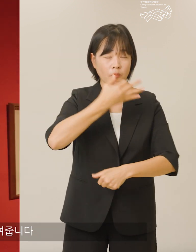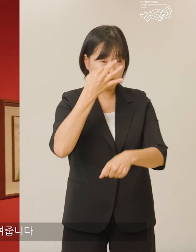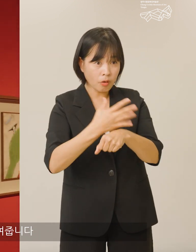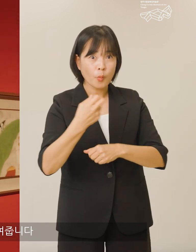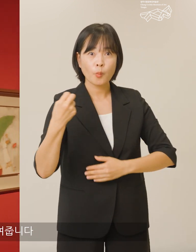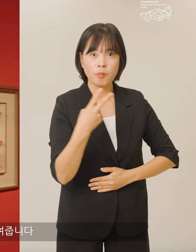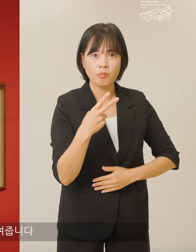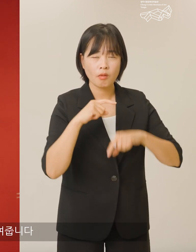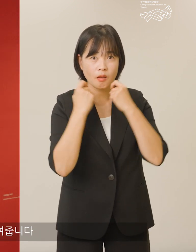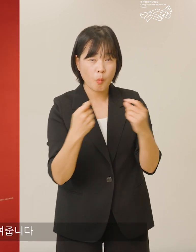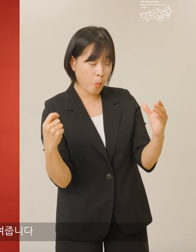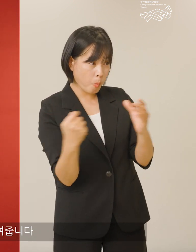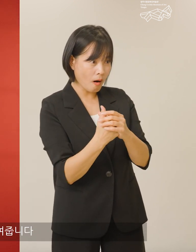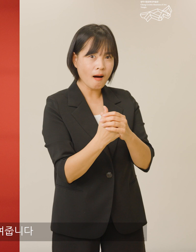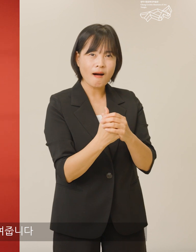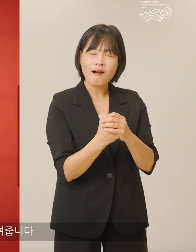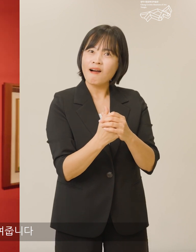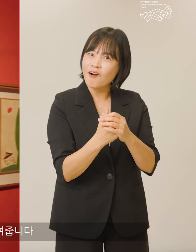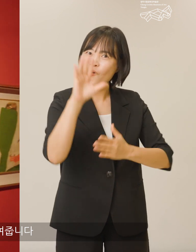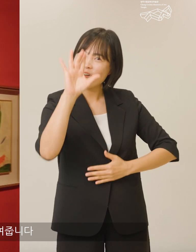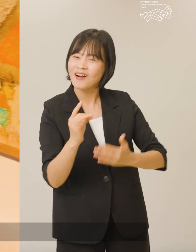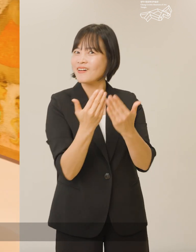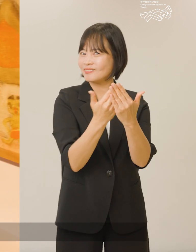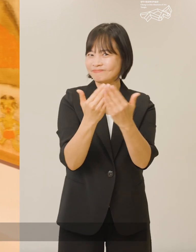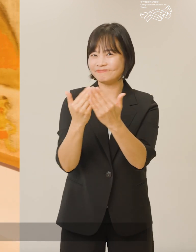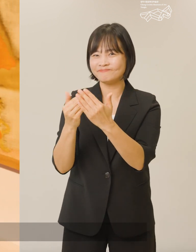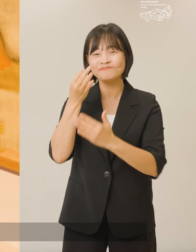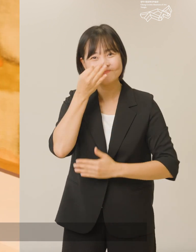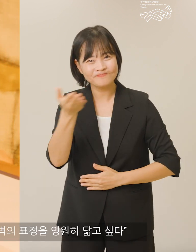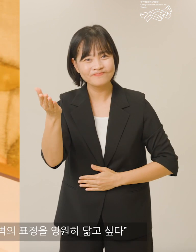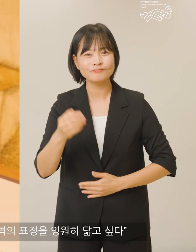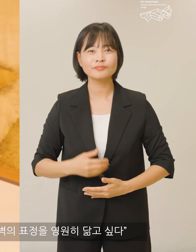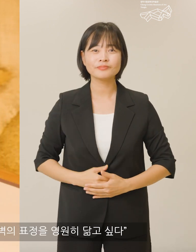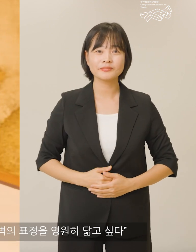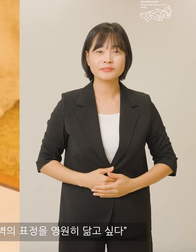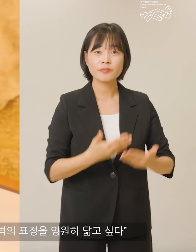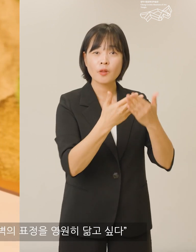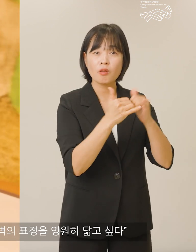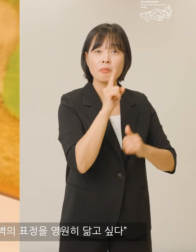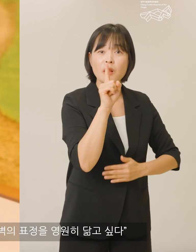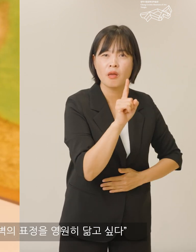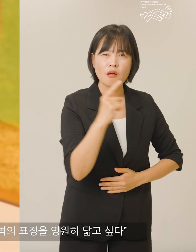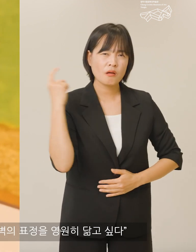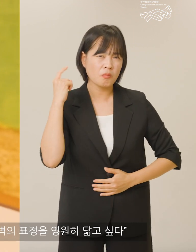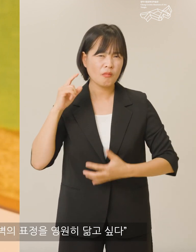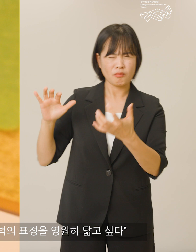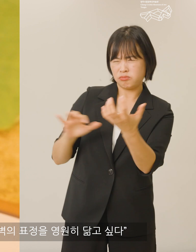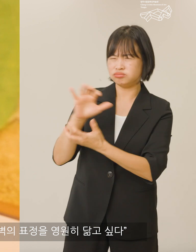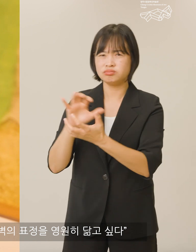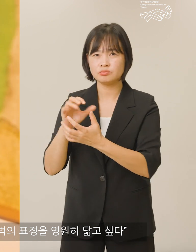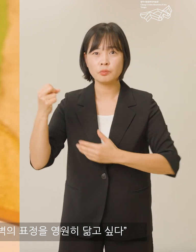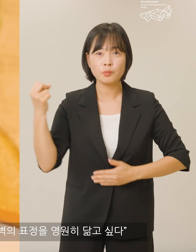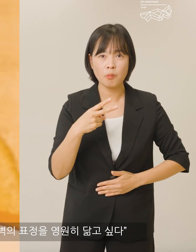서로 조화를 이루는 모습을 보여줍니다. 장옥진 화가는 시끄러운 잡음과 먼지를 뒤집어 쓰지